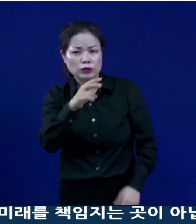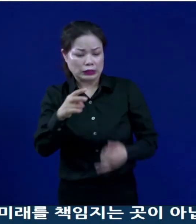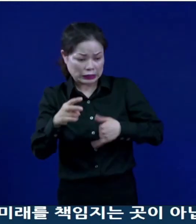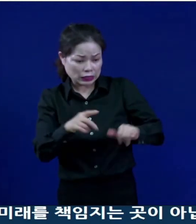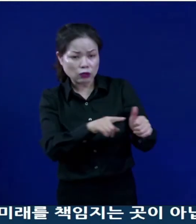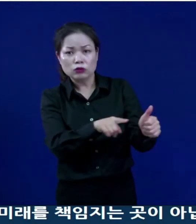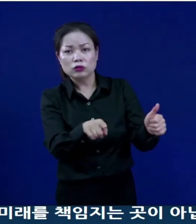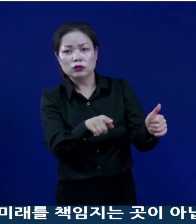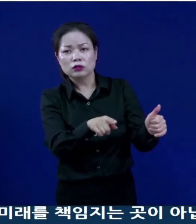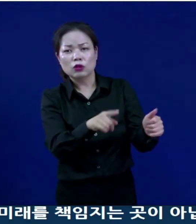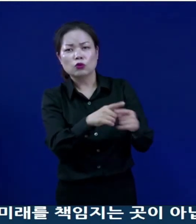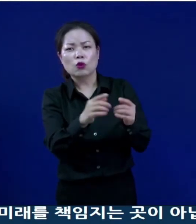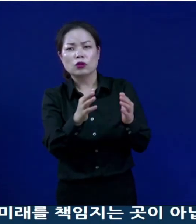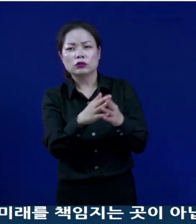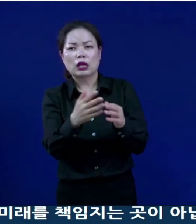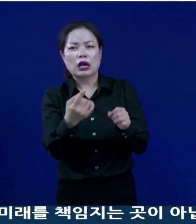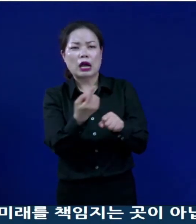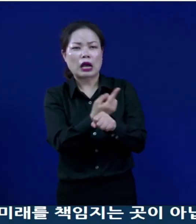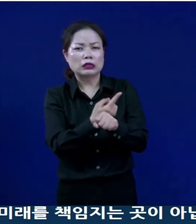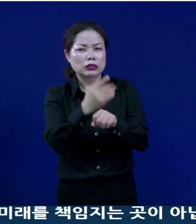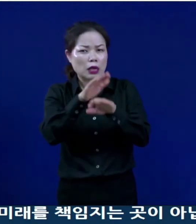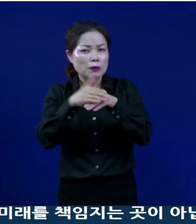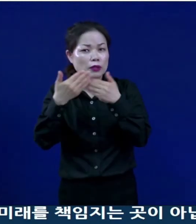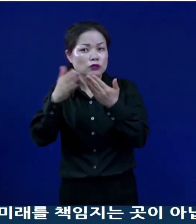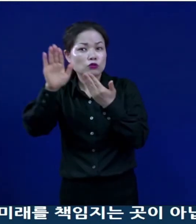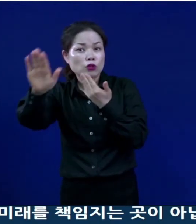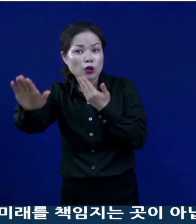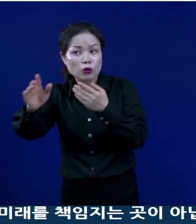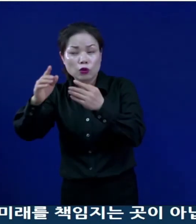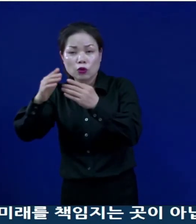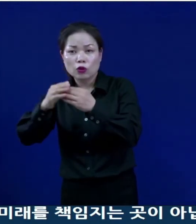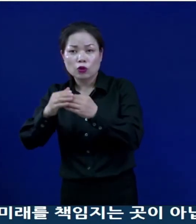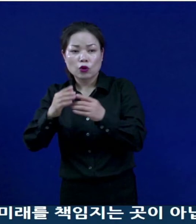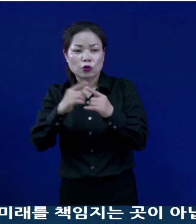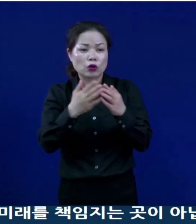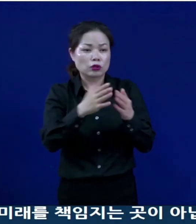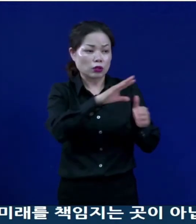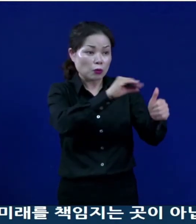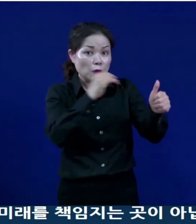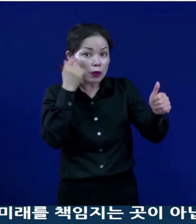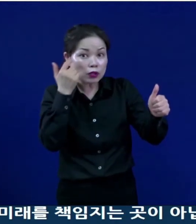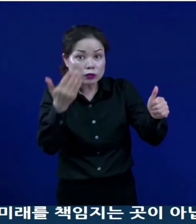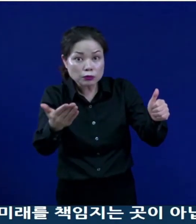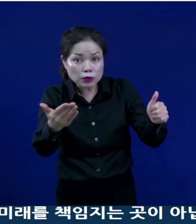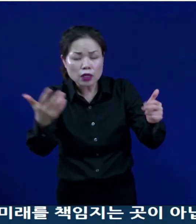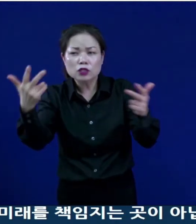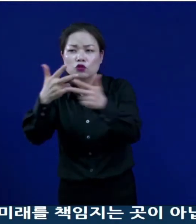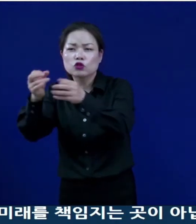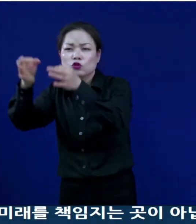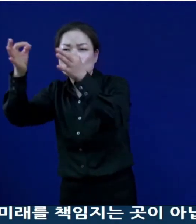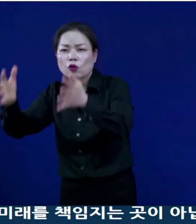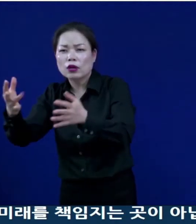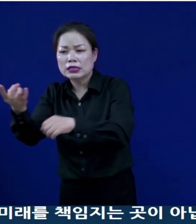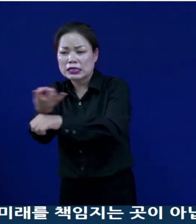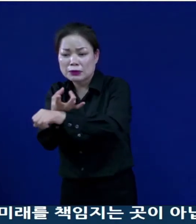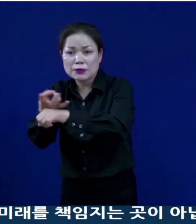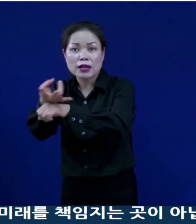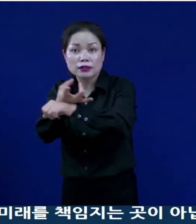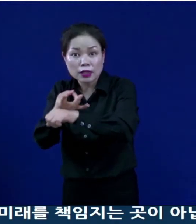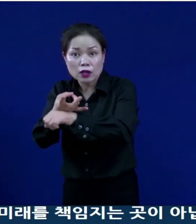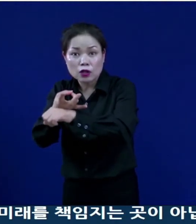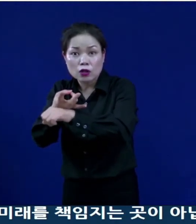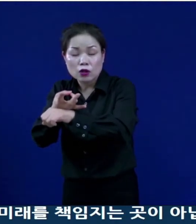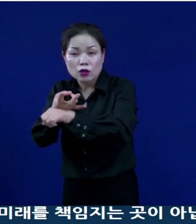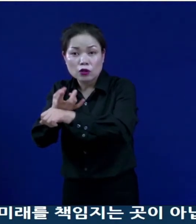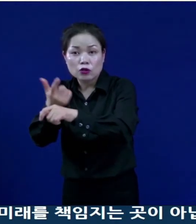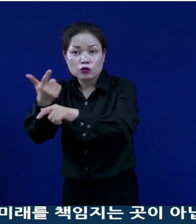자녀들이 교회에서 1시간 예배드리고 집에 가서 교회에서 한 것을 본받겠습니까? 일주일 내내 24시간